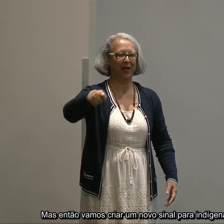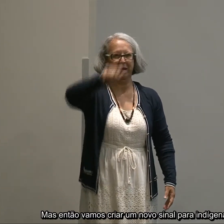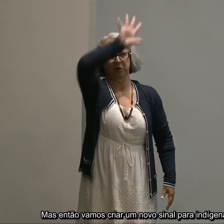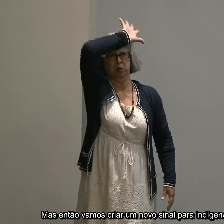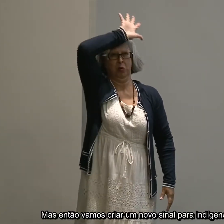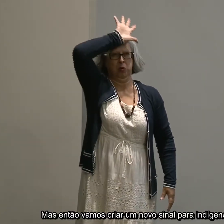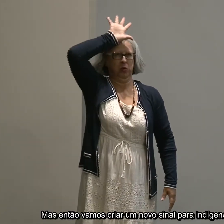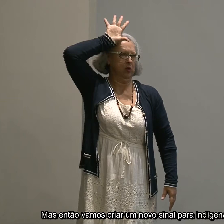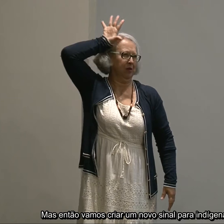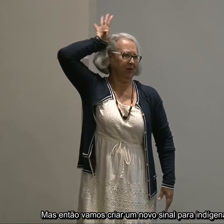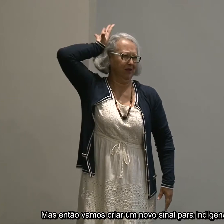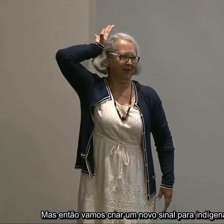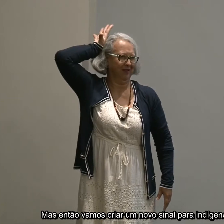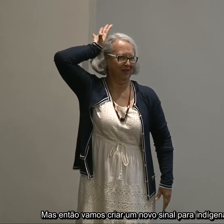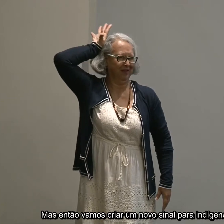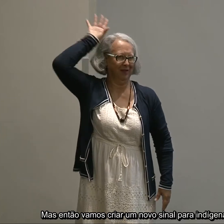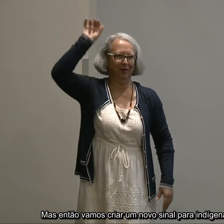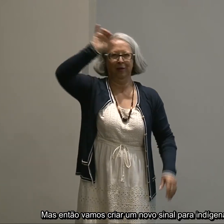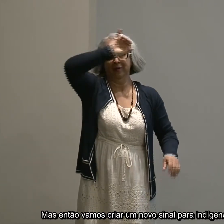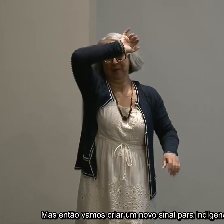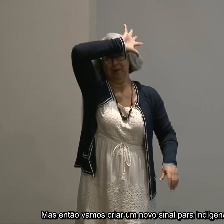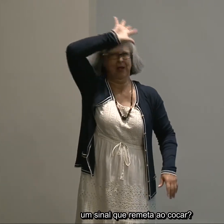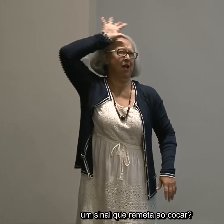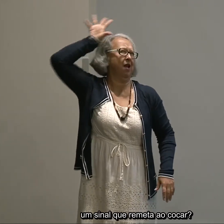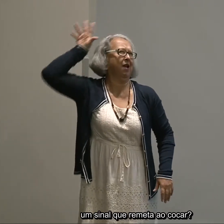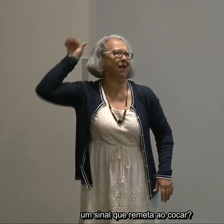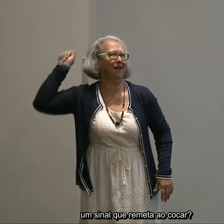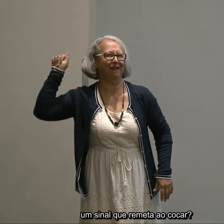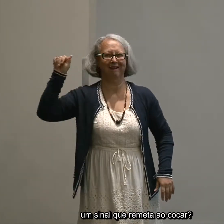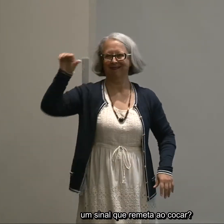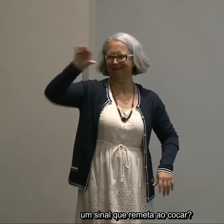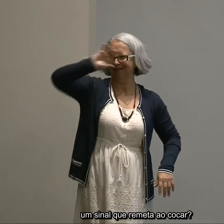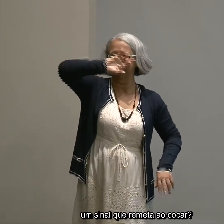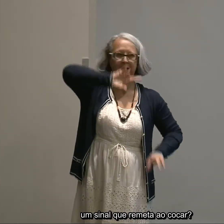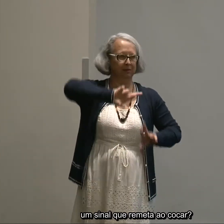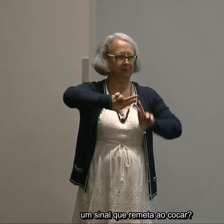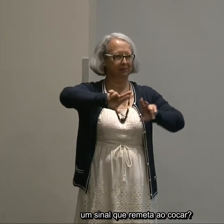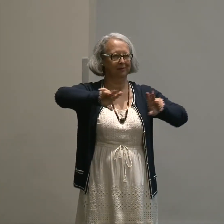Mas então vamos criar um novo sinal para indígenas? Um sinal que remeta ao cocar?